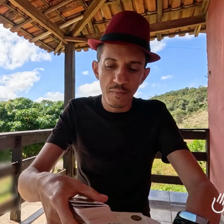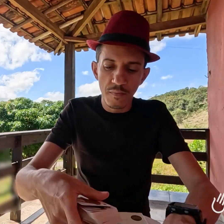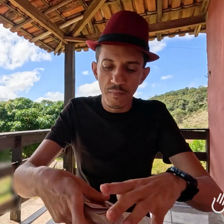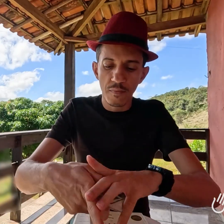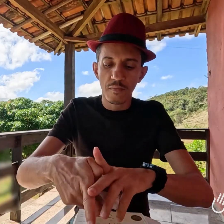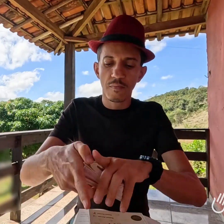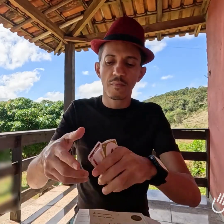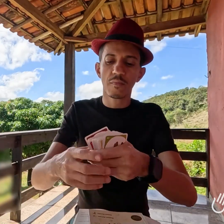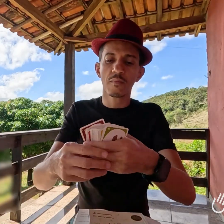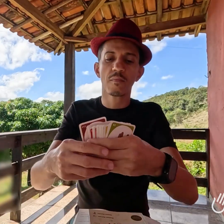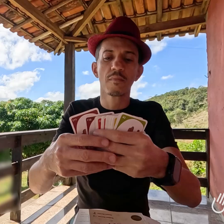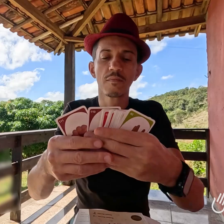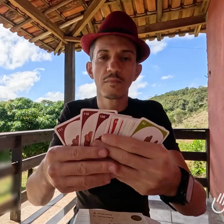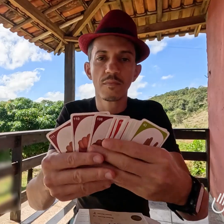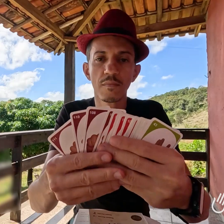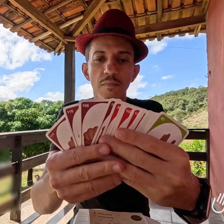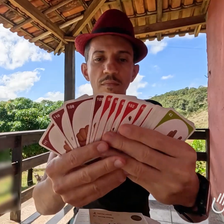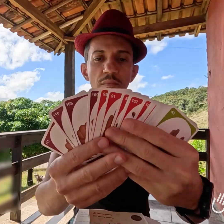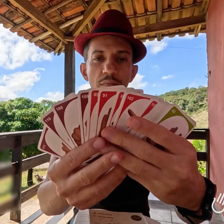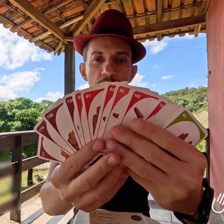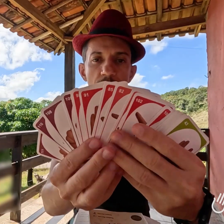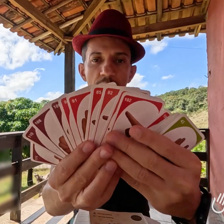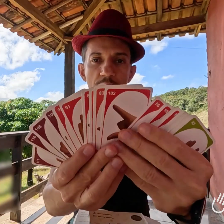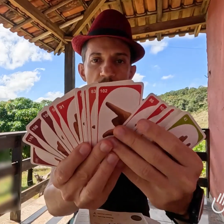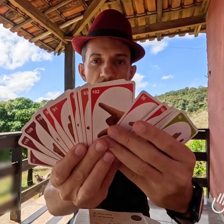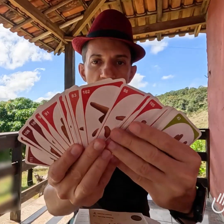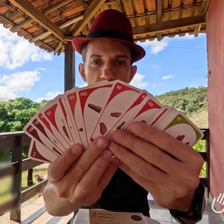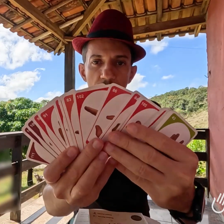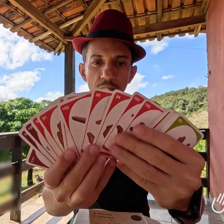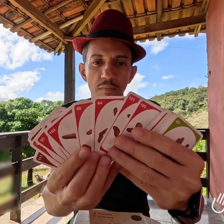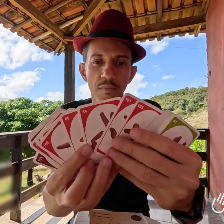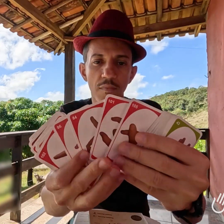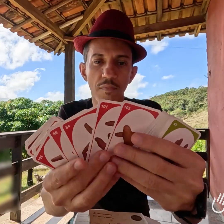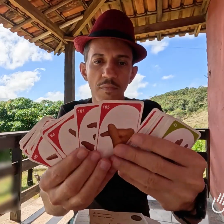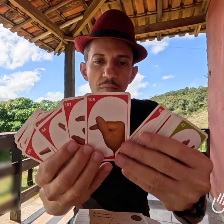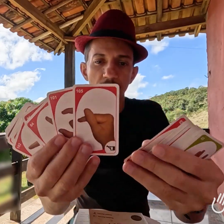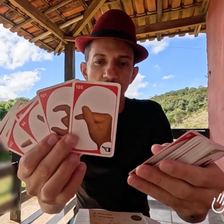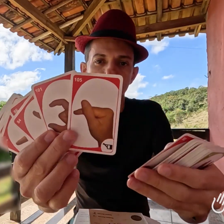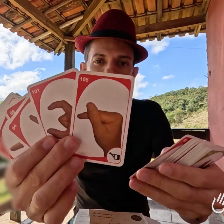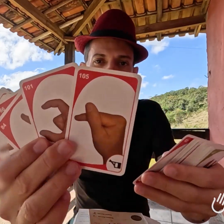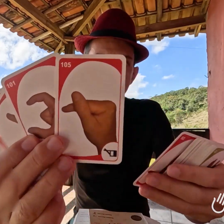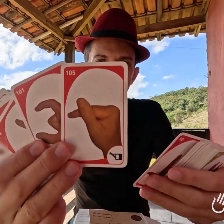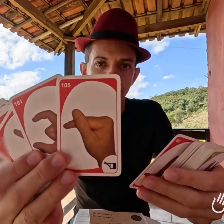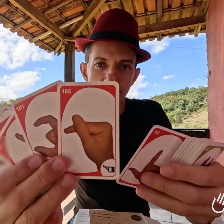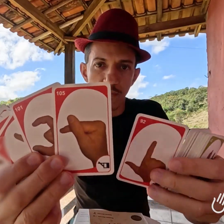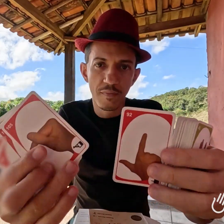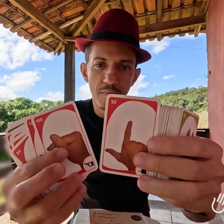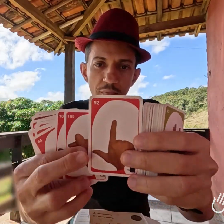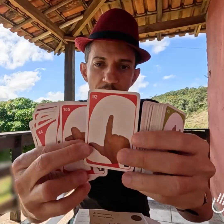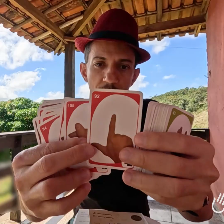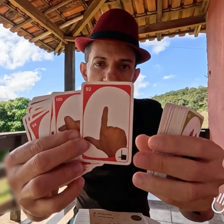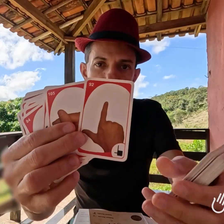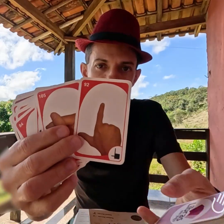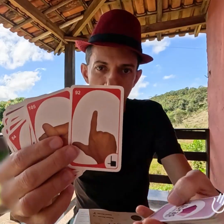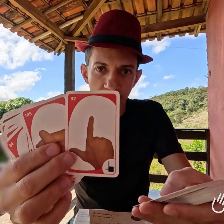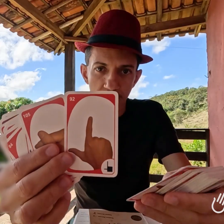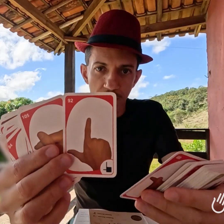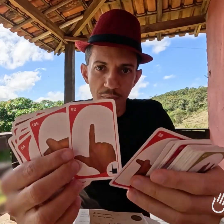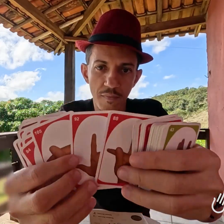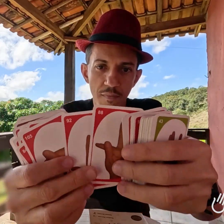cartas, veja. Perceba, olha, aqui as cartas com configurações de mão da Libras, elas estão numeradas,